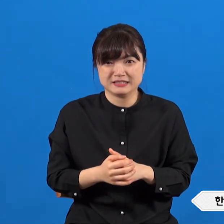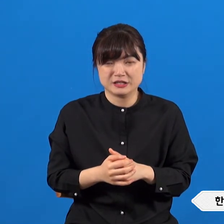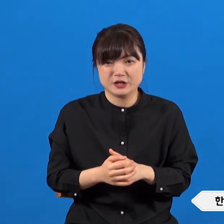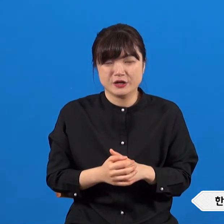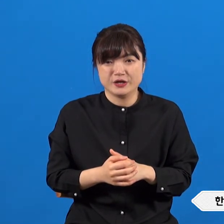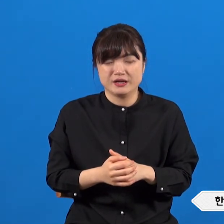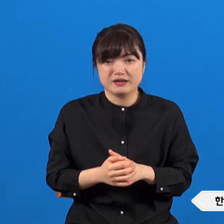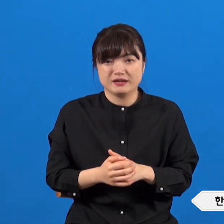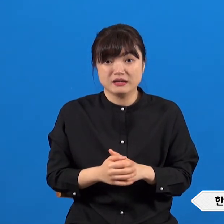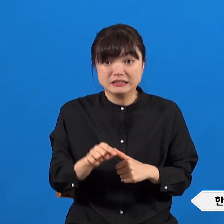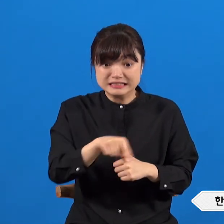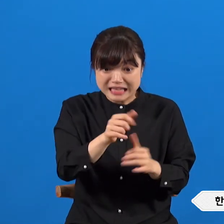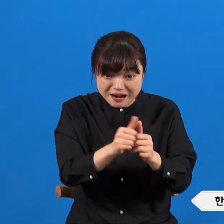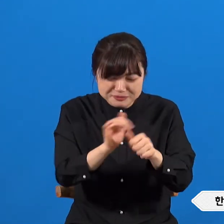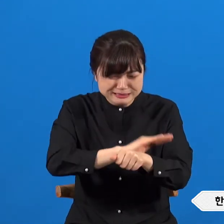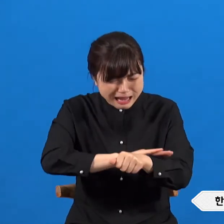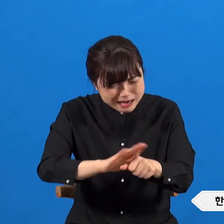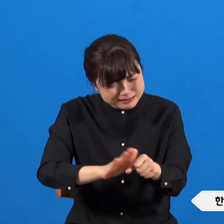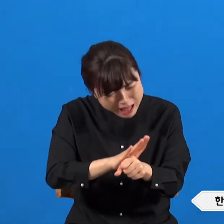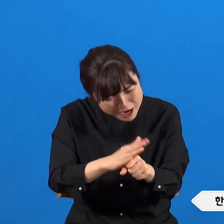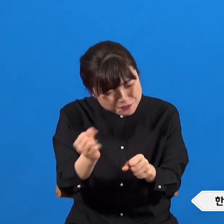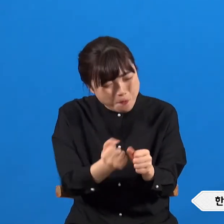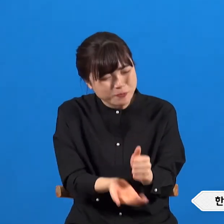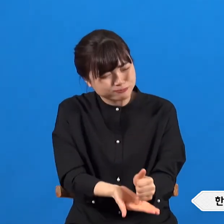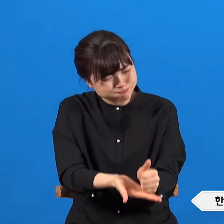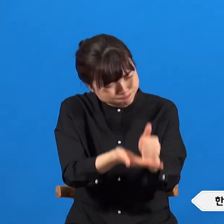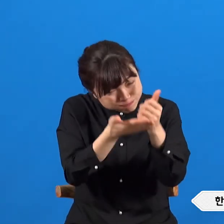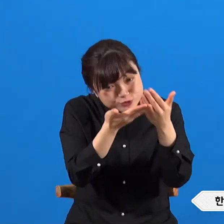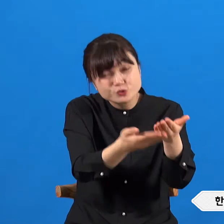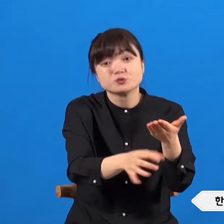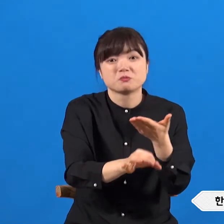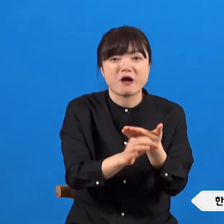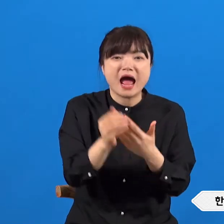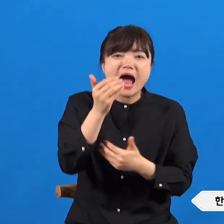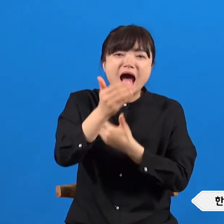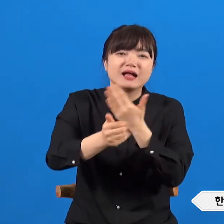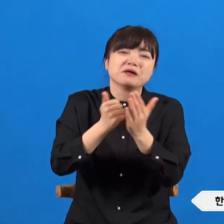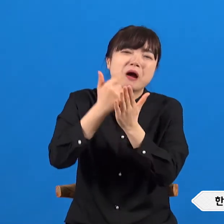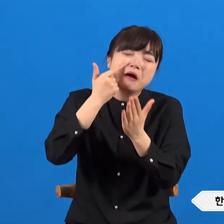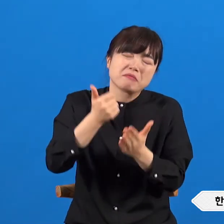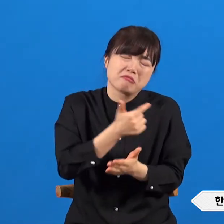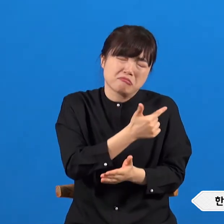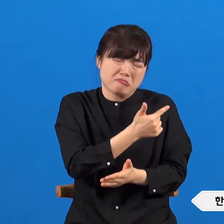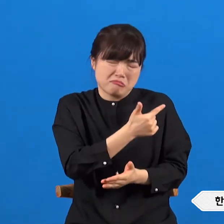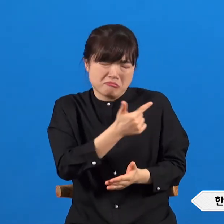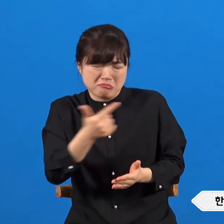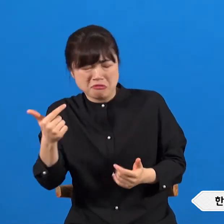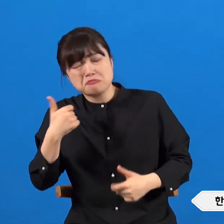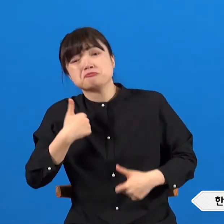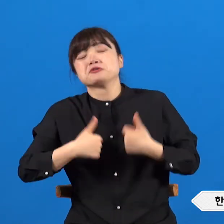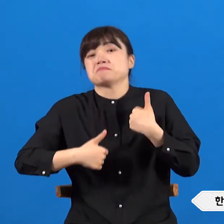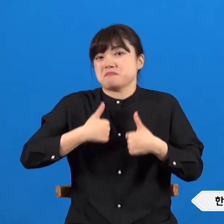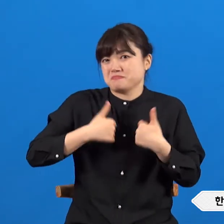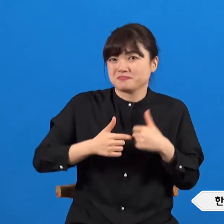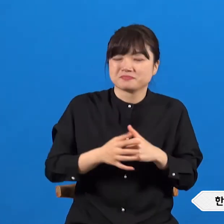자, 소외된 자를 사랑으로 잘 섬기면 그 아버지 하나님께서 말할 수 없이